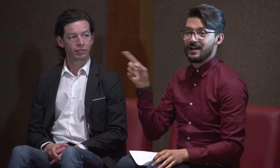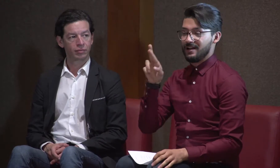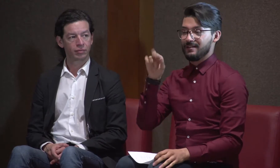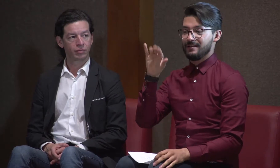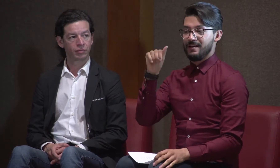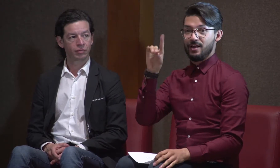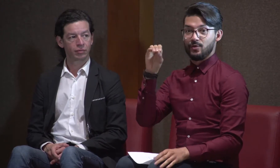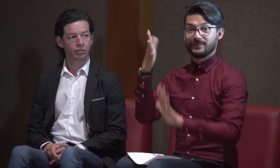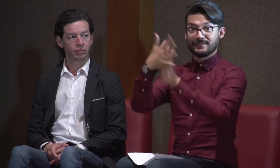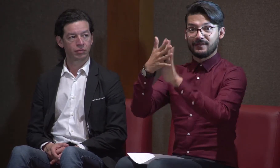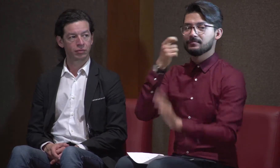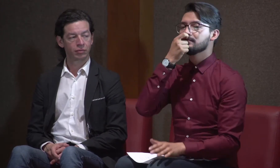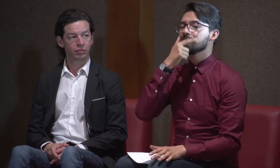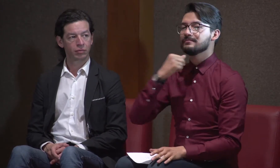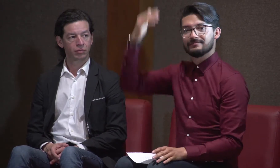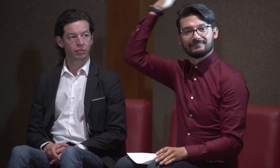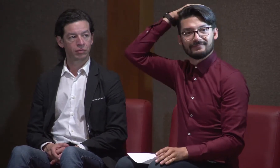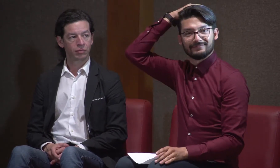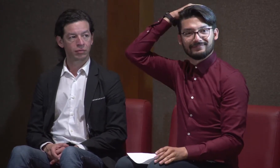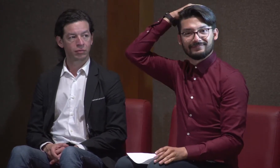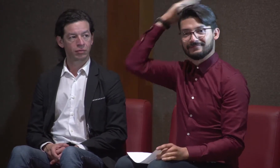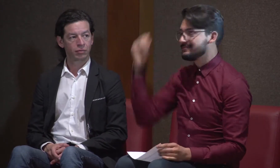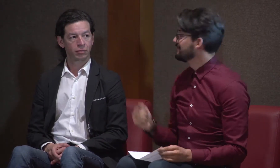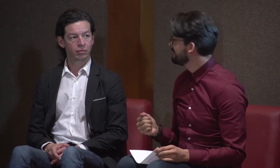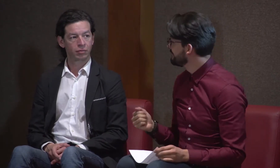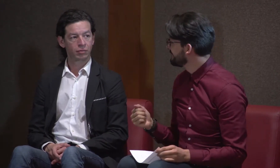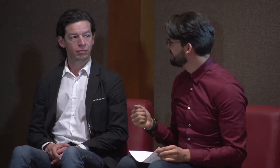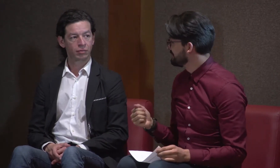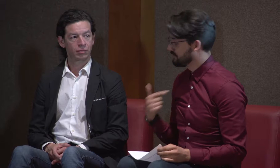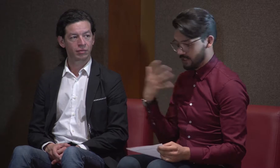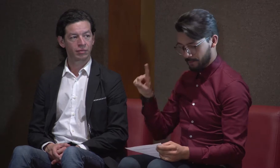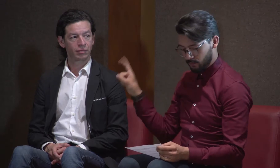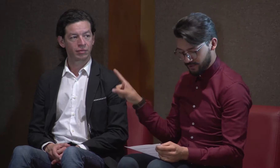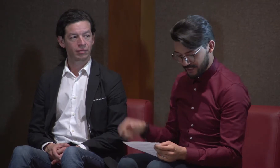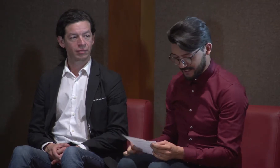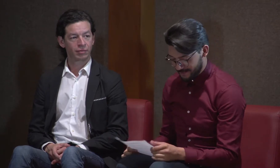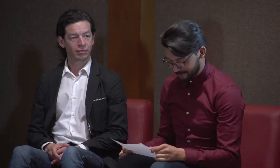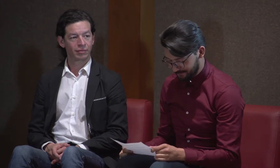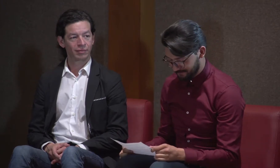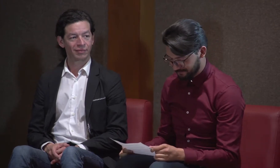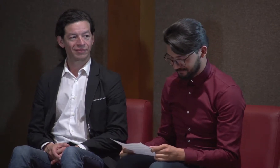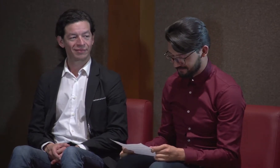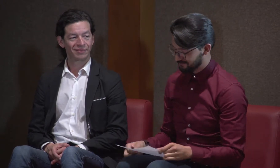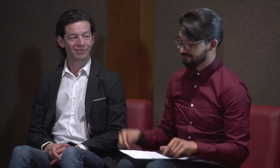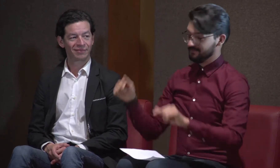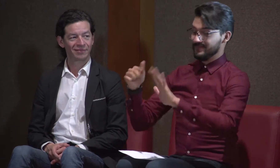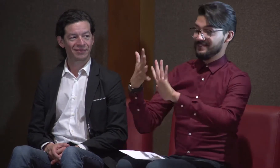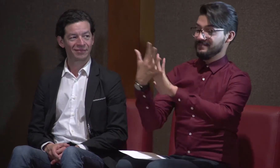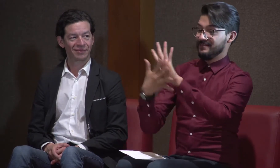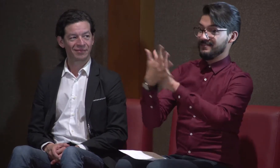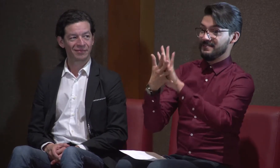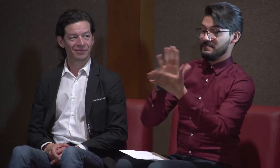para llegar a esta herramienta de señas para la paz. En primera instancia, queremos hablar con Ricardo, queremos hacerle